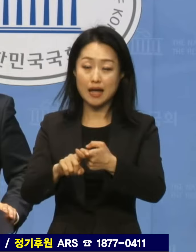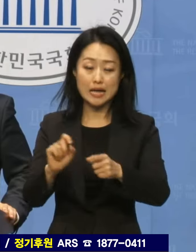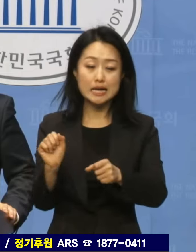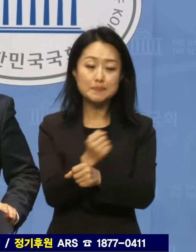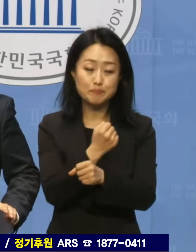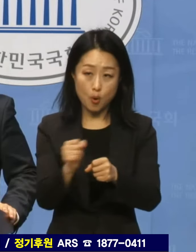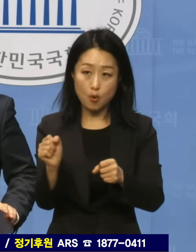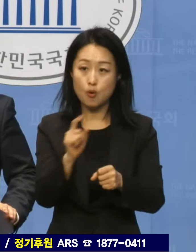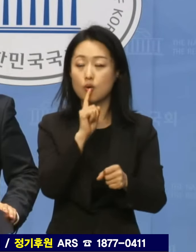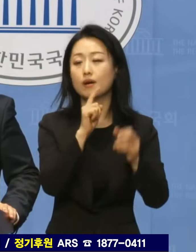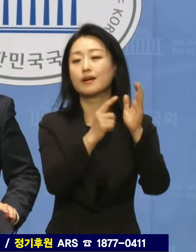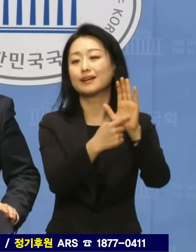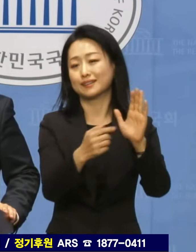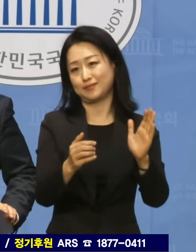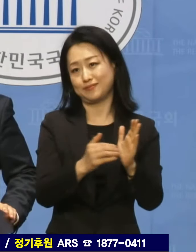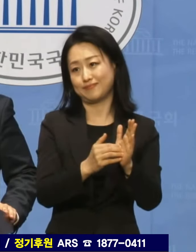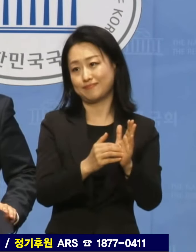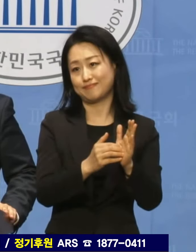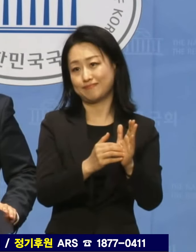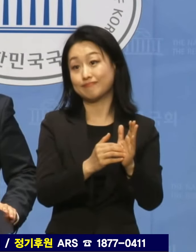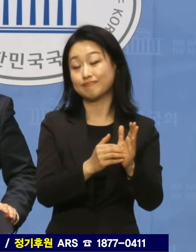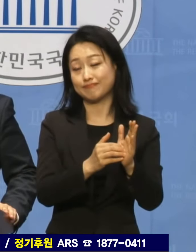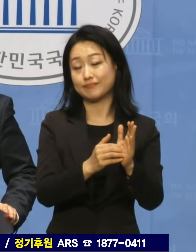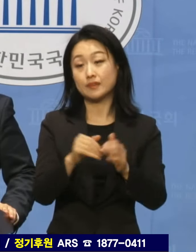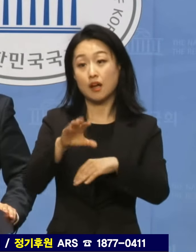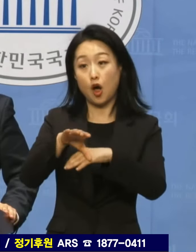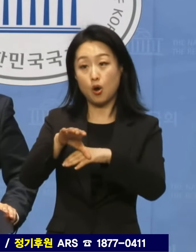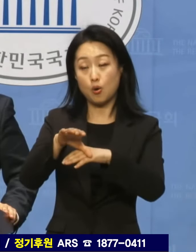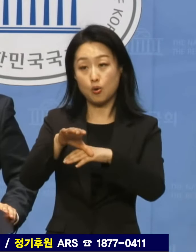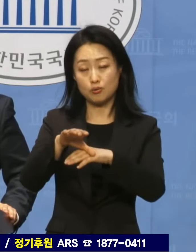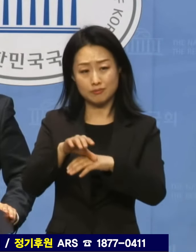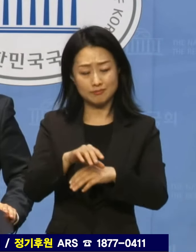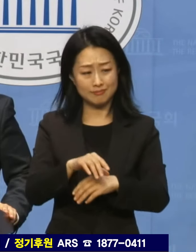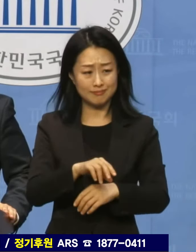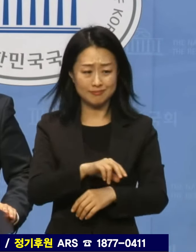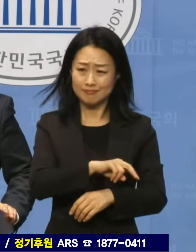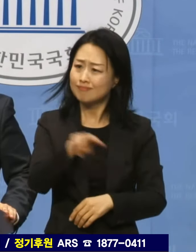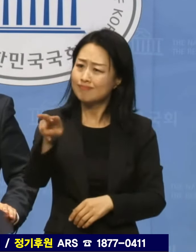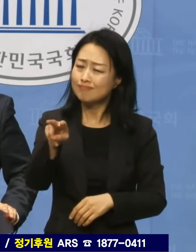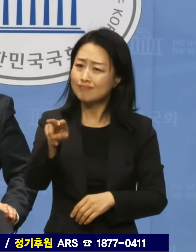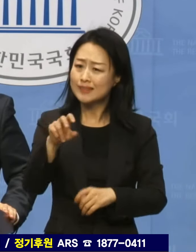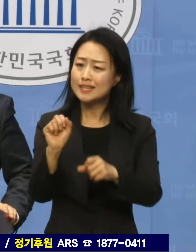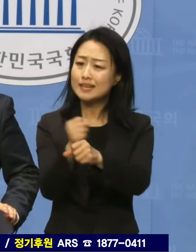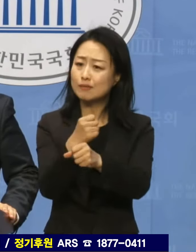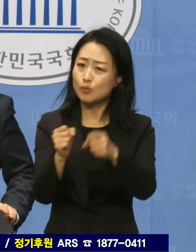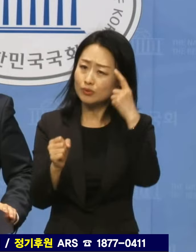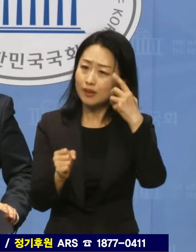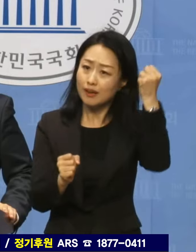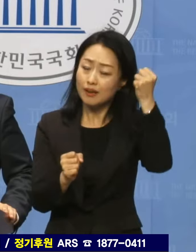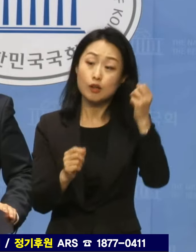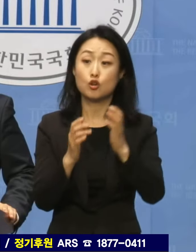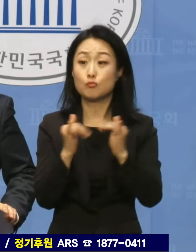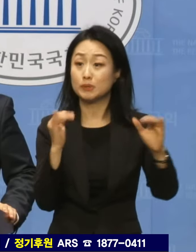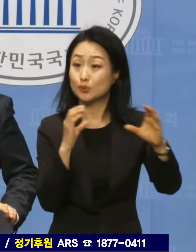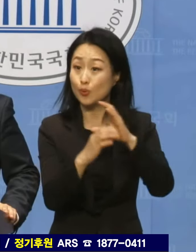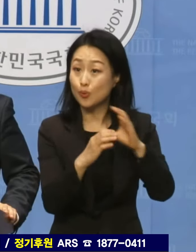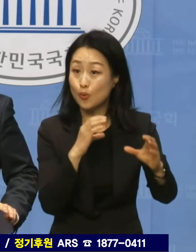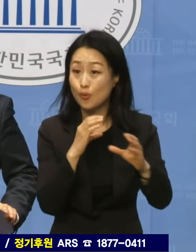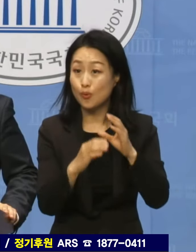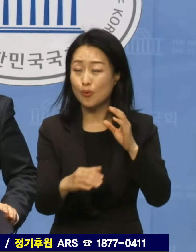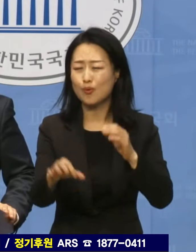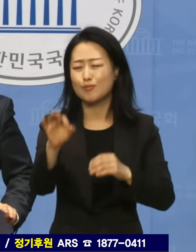음모라고 하였습니다 언론을 대하는 모습이 이럴진데 국민과 소통이 잘될